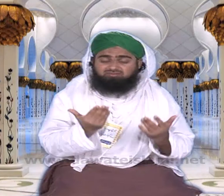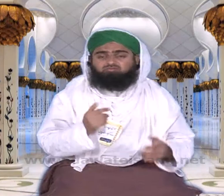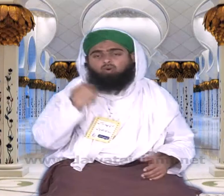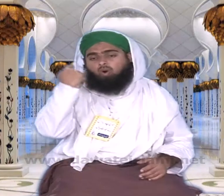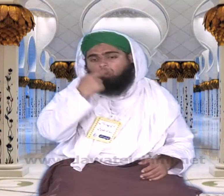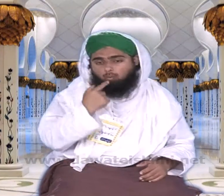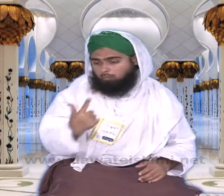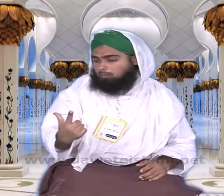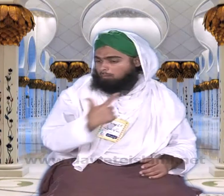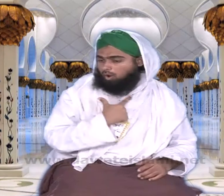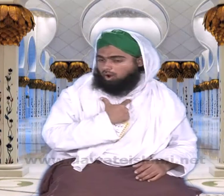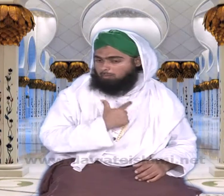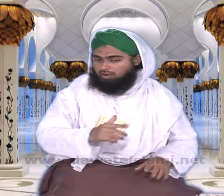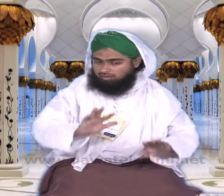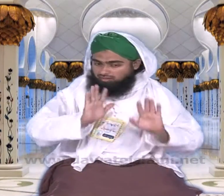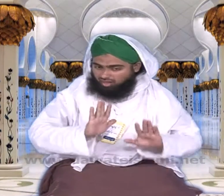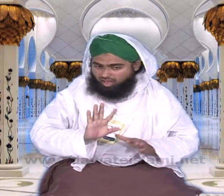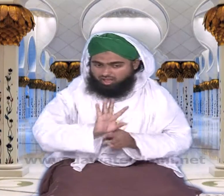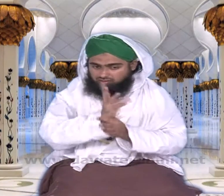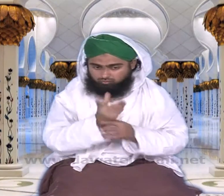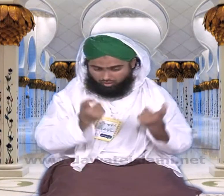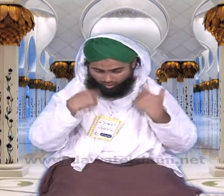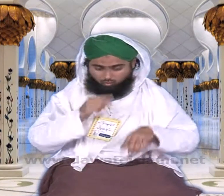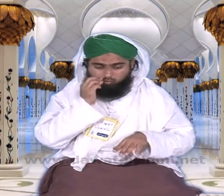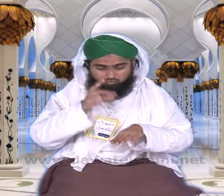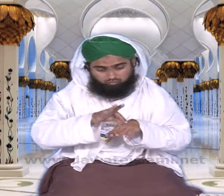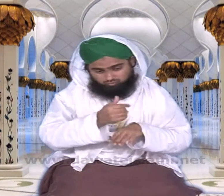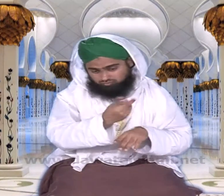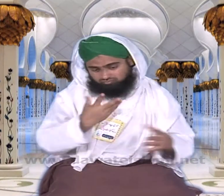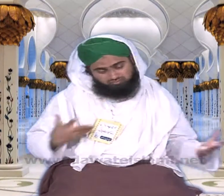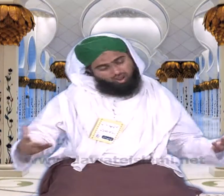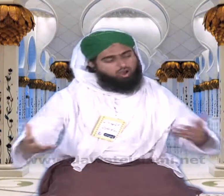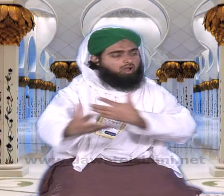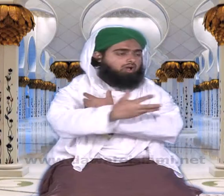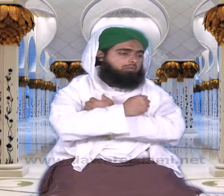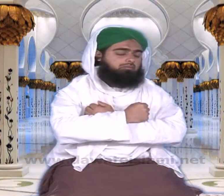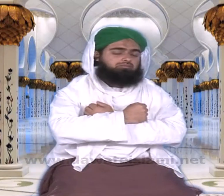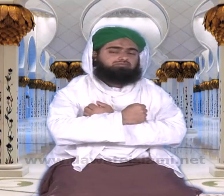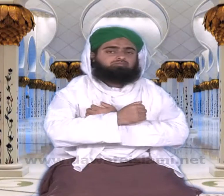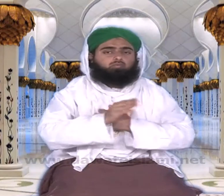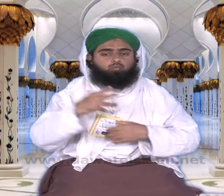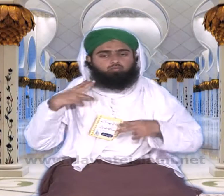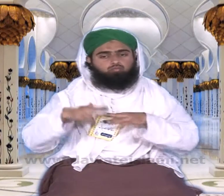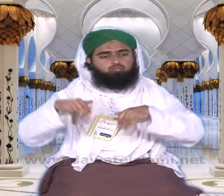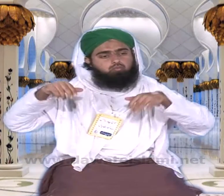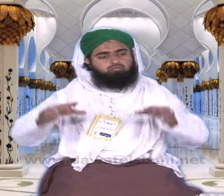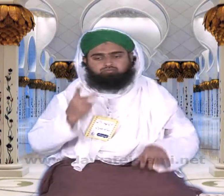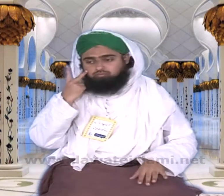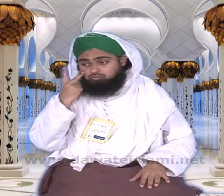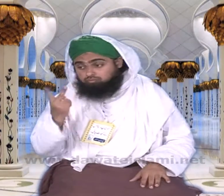فریفتہ اور شیفتہ تھے انہیں بھی میرے ساتھ لیا ہو چنانچہ جو دنیا سے محبت کرنے والے لوگ ہیں